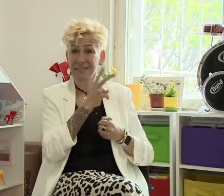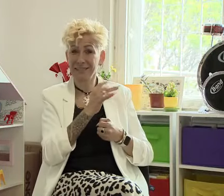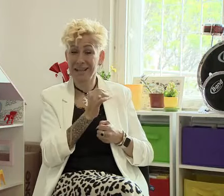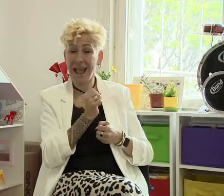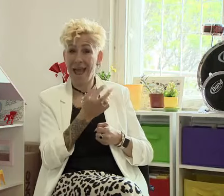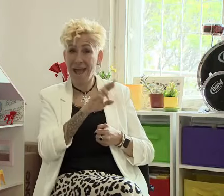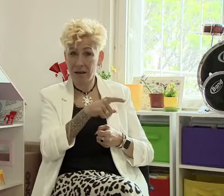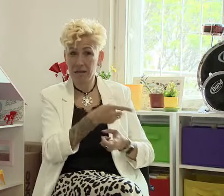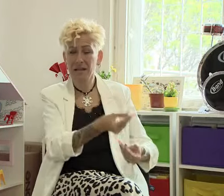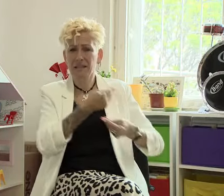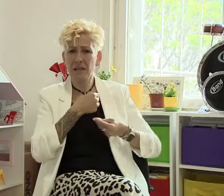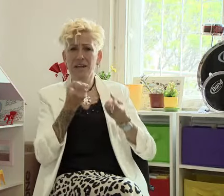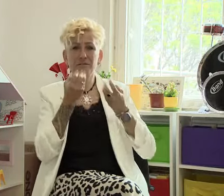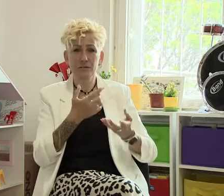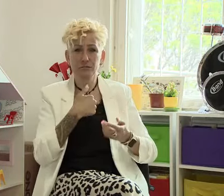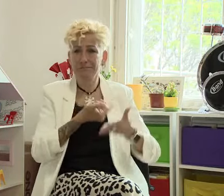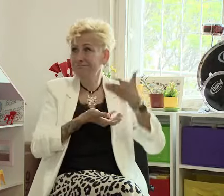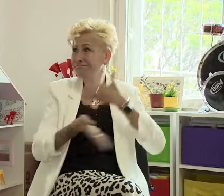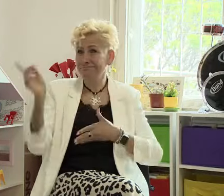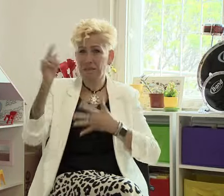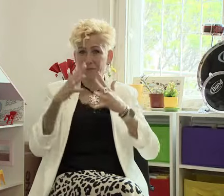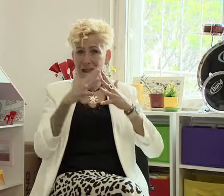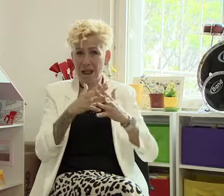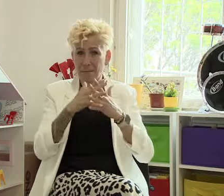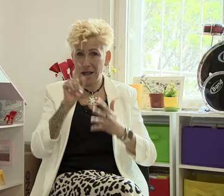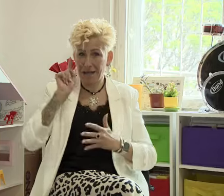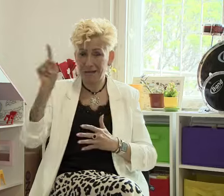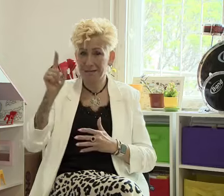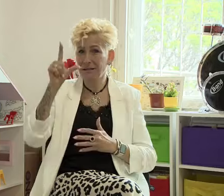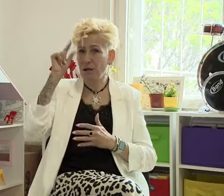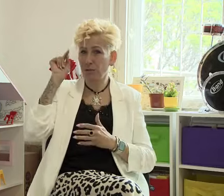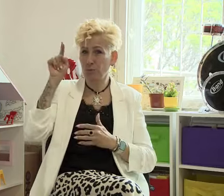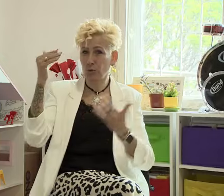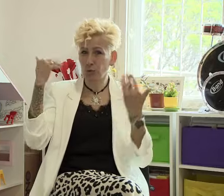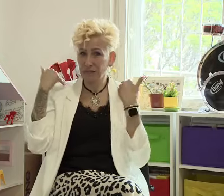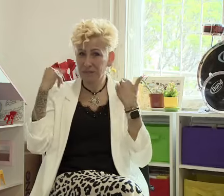Скоро от Академията Анди и Ая ми дадоха възможност да замина в Америка в университета Гаудет.